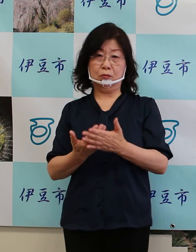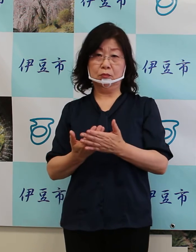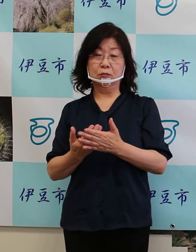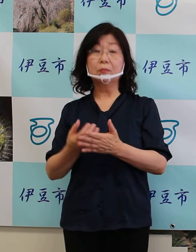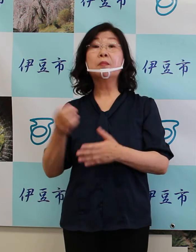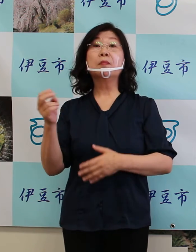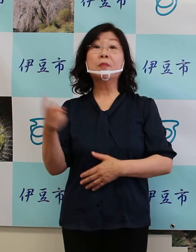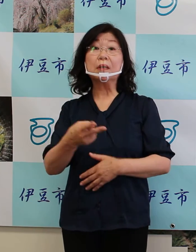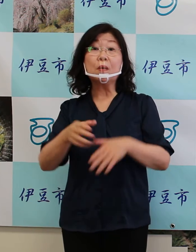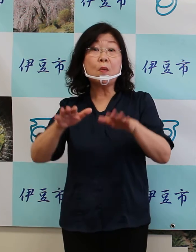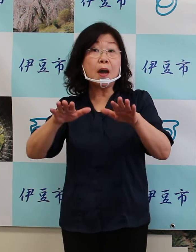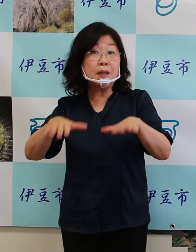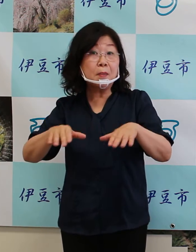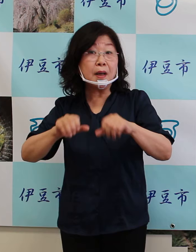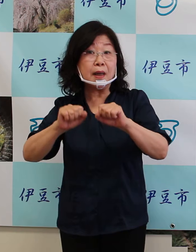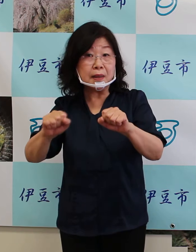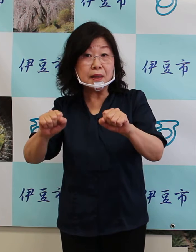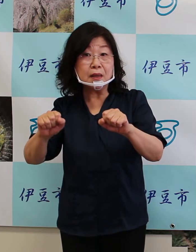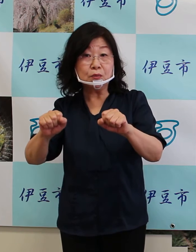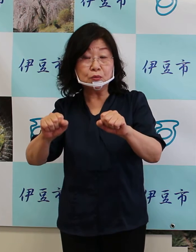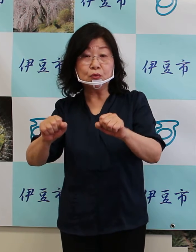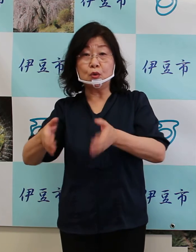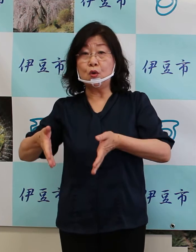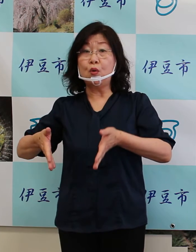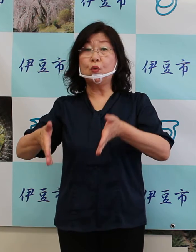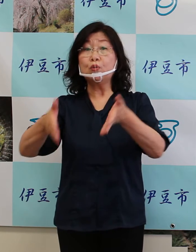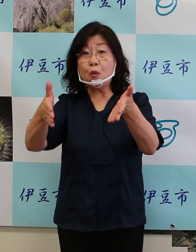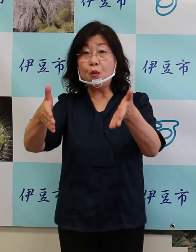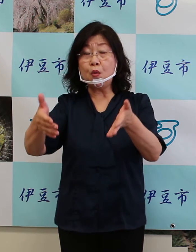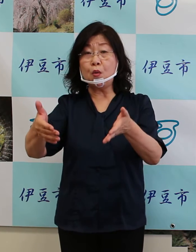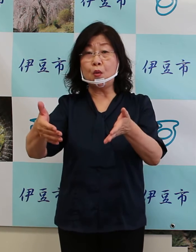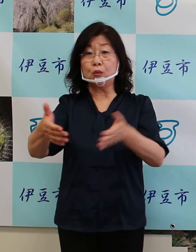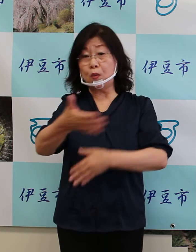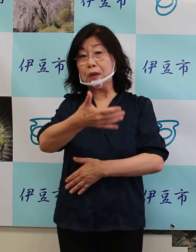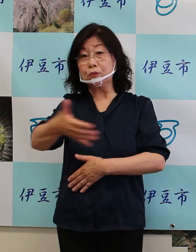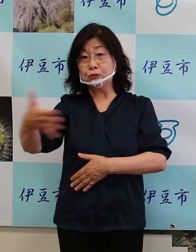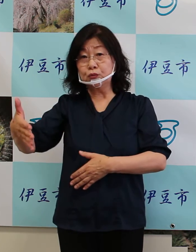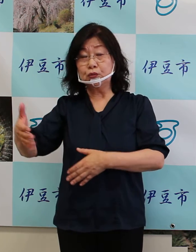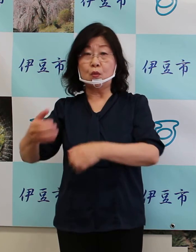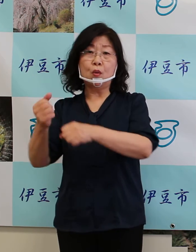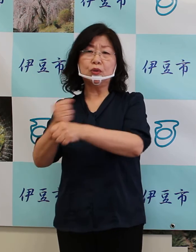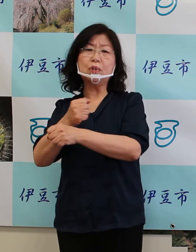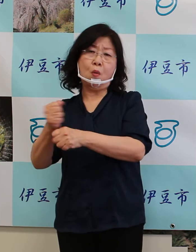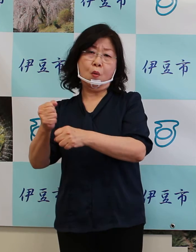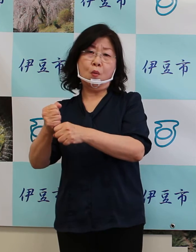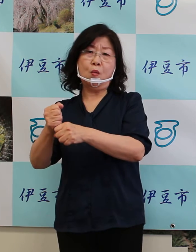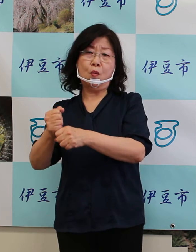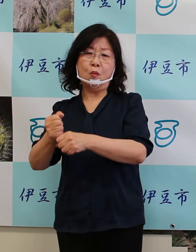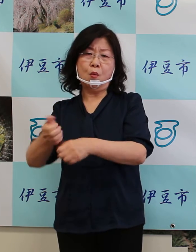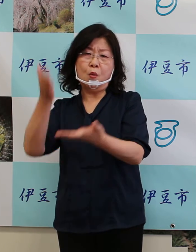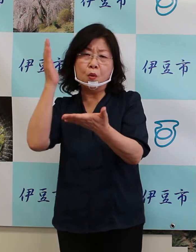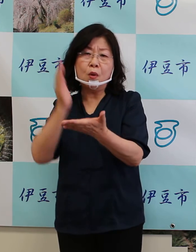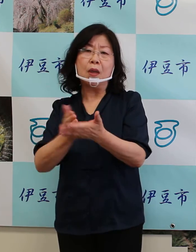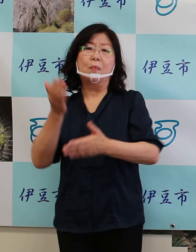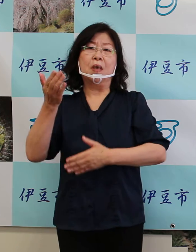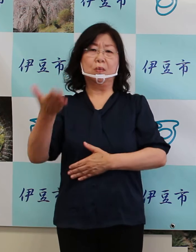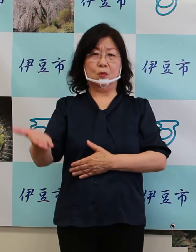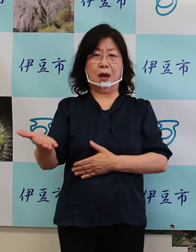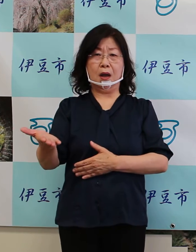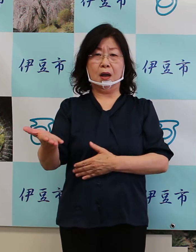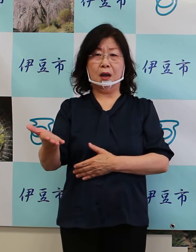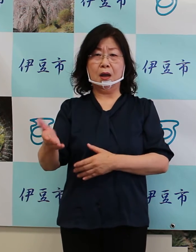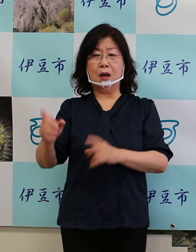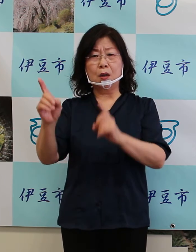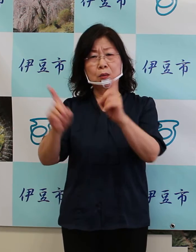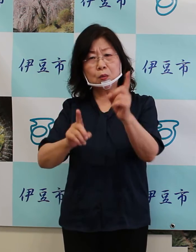今やっている道路や用水路整備などの公共事業をやめていくか、どれかを選択しな